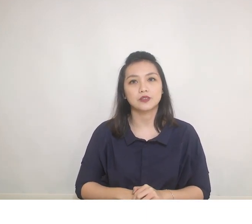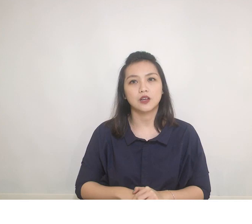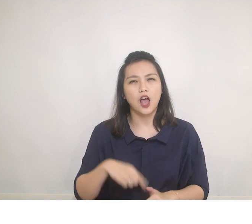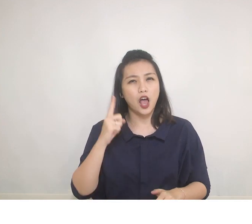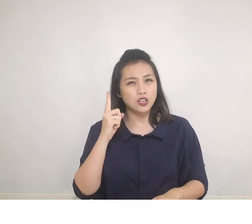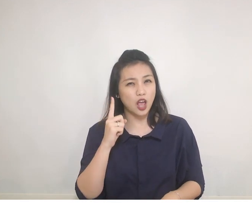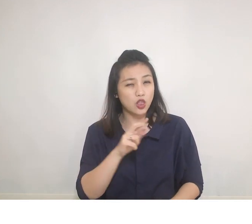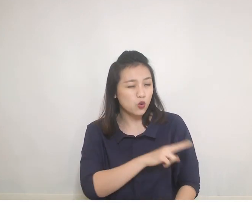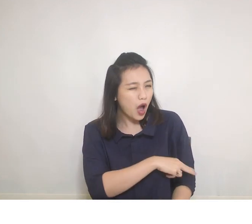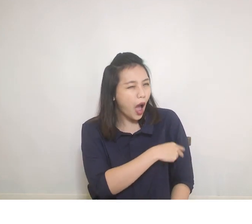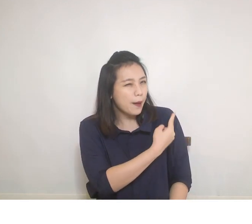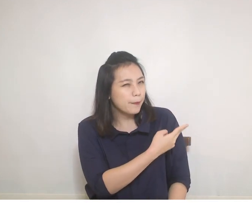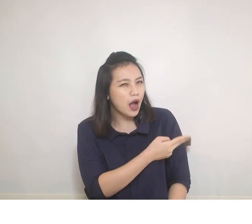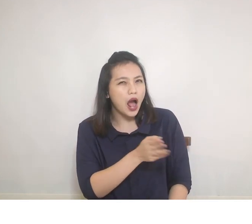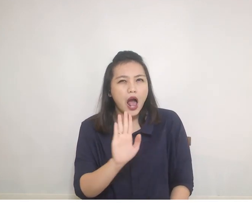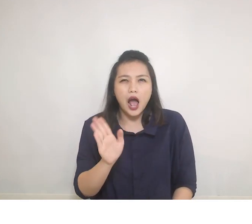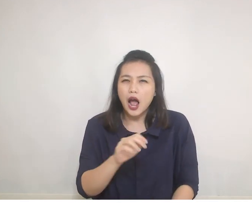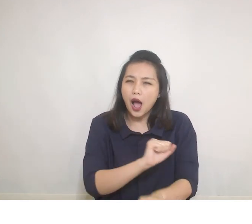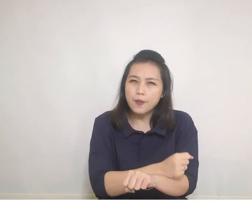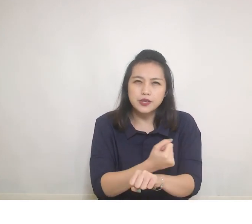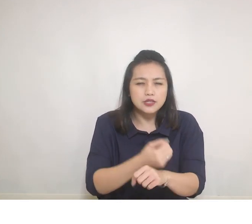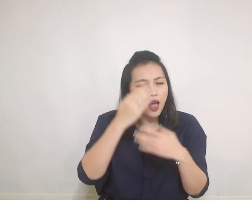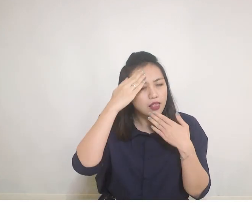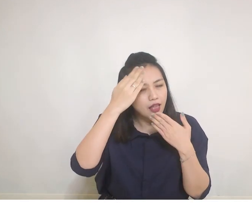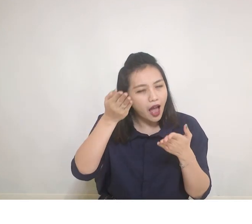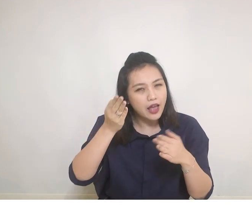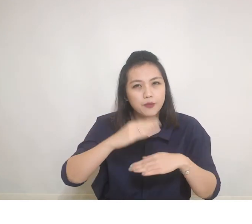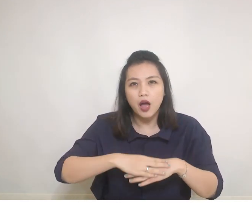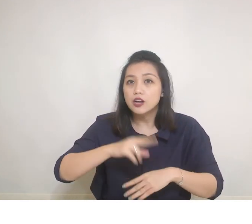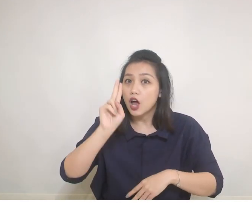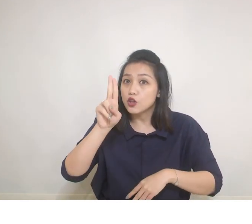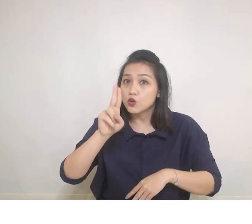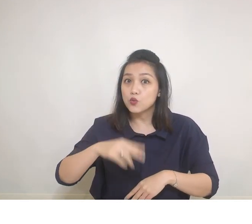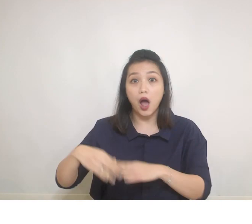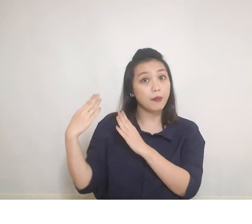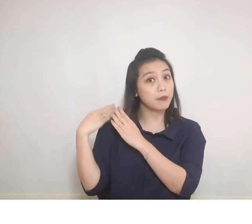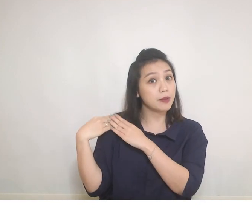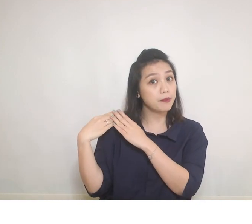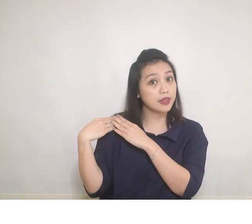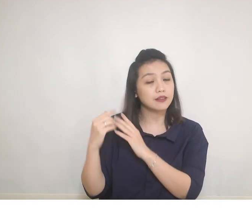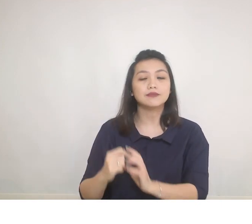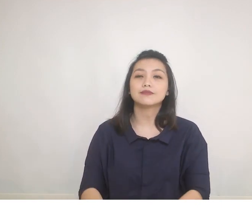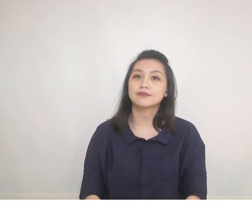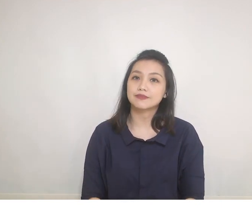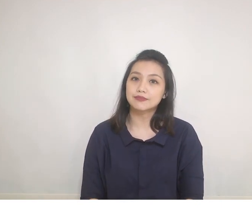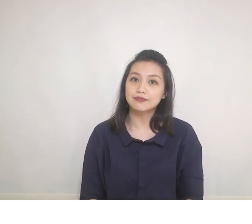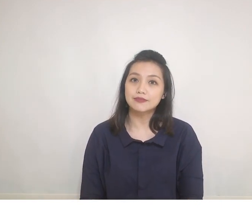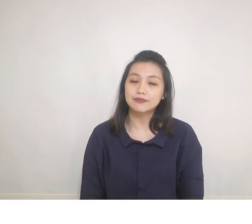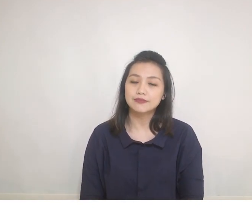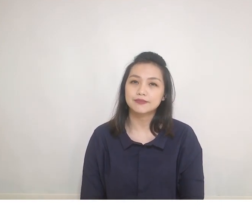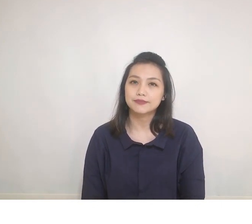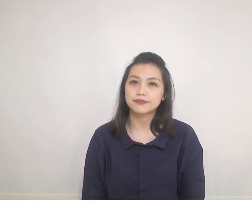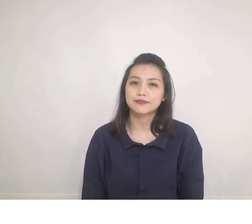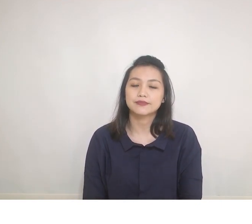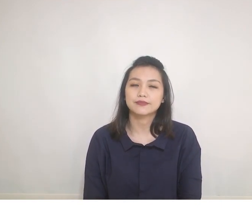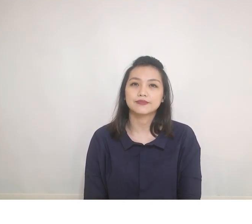hamba tidak dapat mengabdi kepada dua tuan. Ayat ini mengasumsikan bahwa kita ini hidup mau enggak